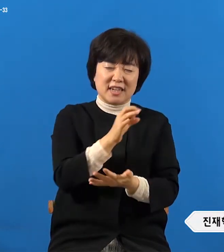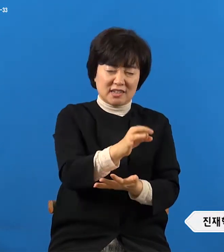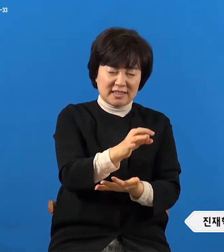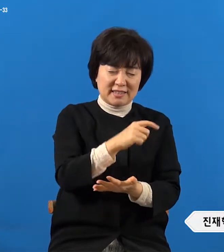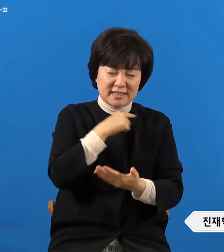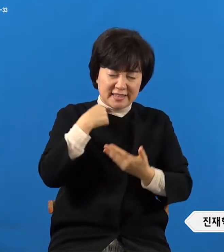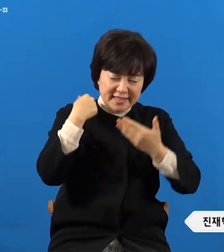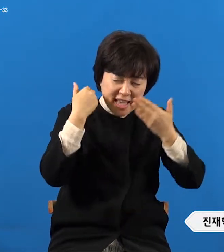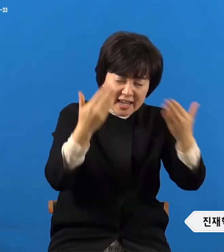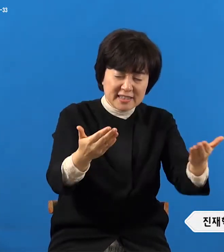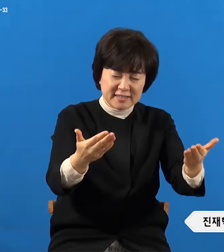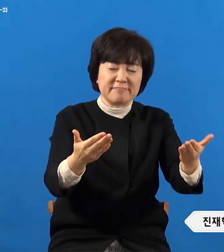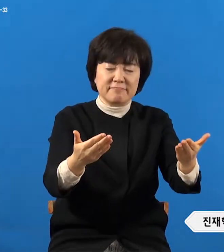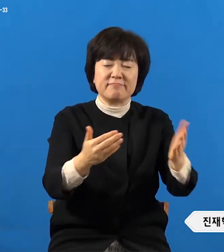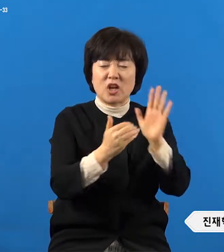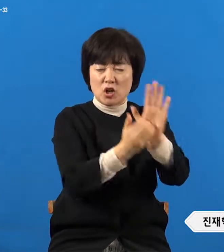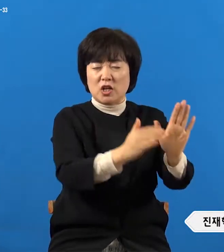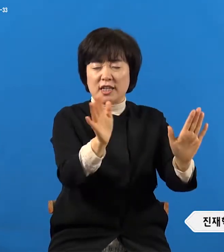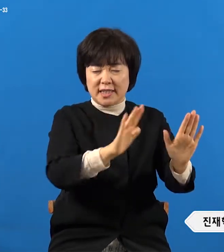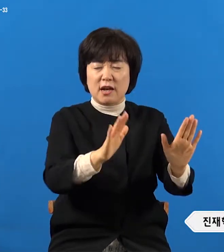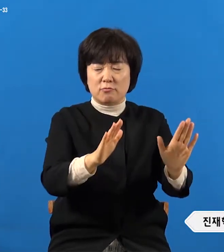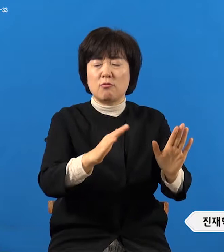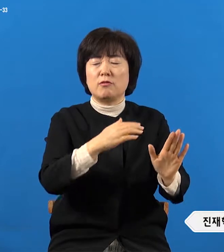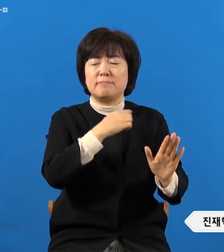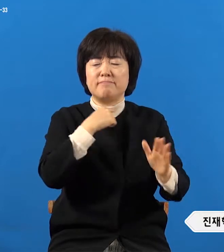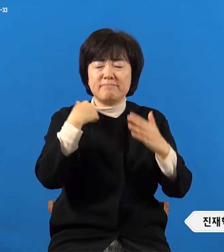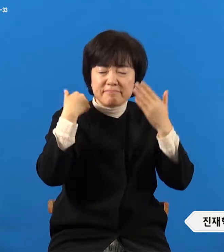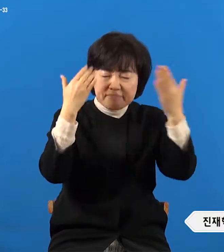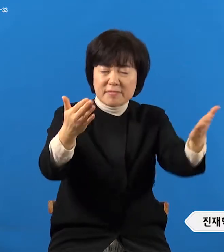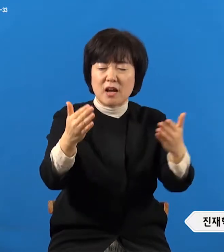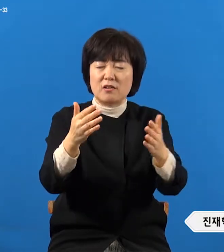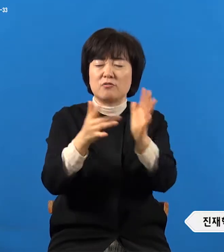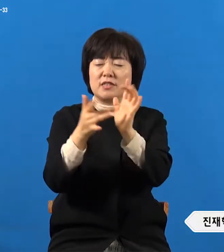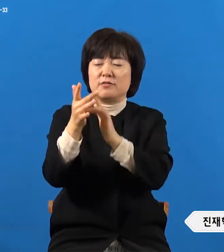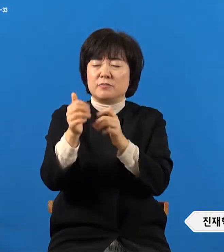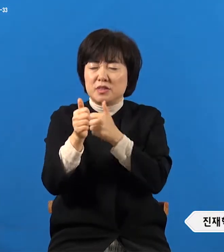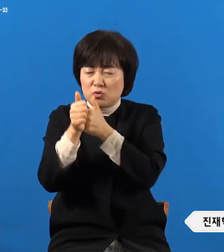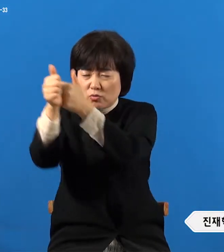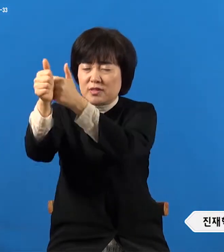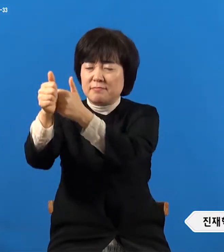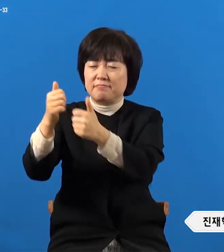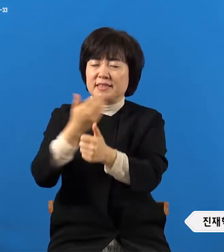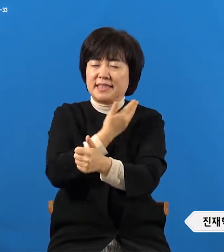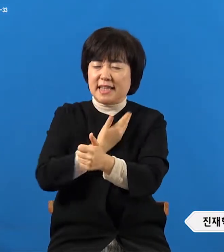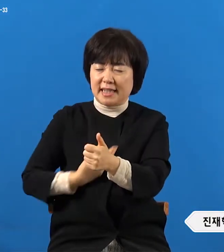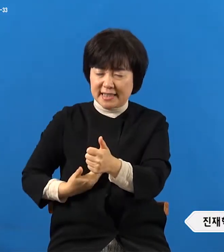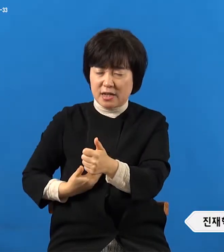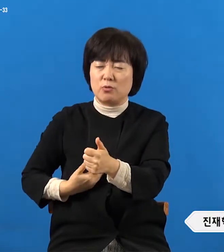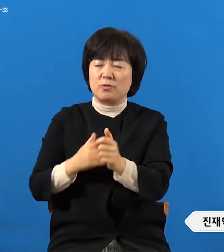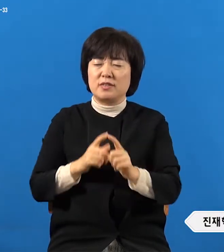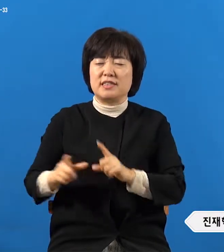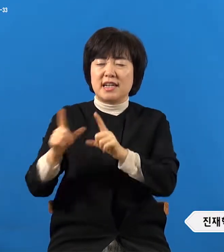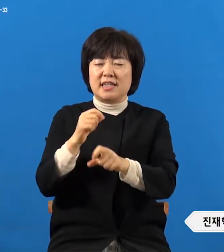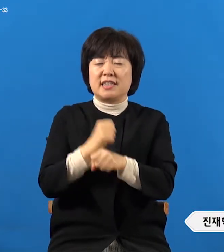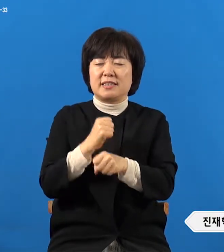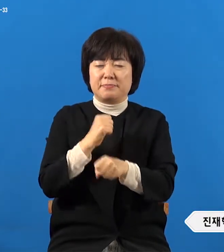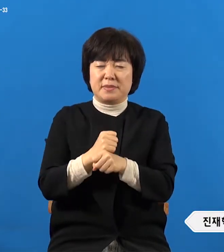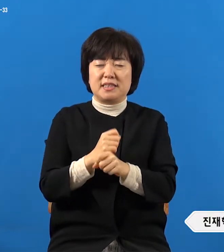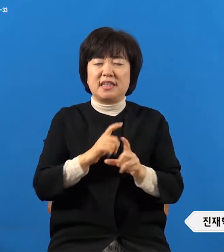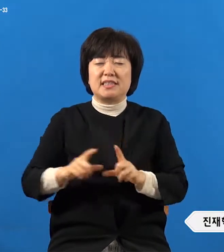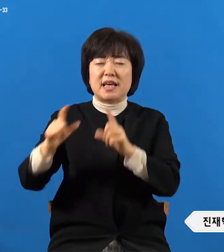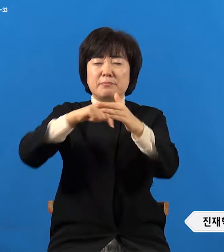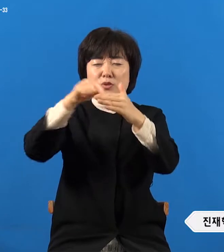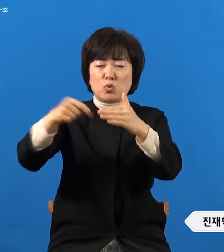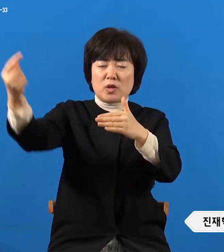그렇게 내 삶을 드립니다. 그렇게 주님 쫓아갑니다. 주님 제자로 살겠습니다. 우리 삶 가운데